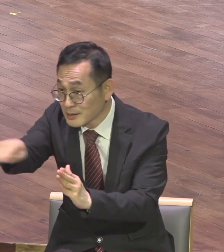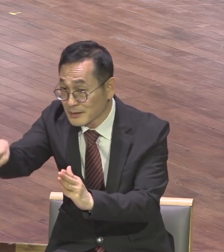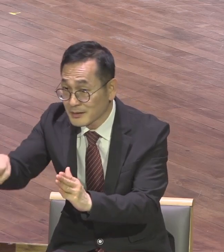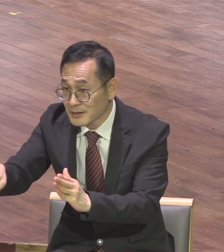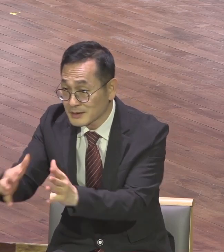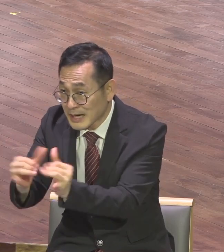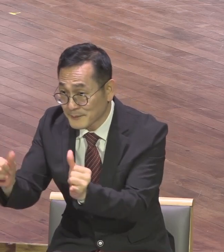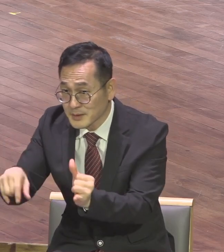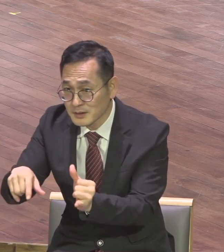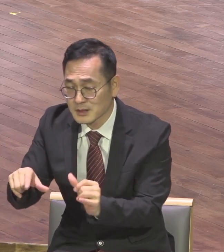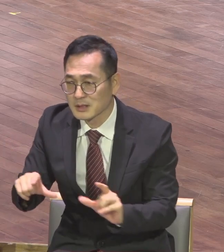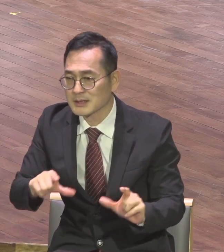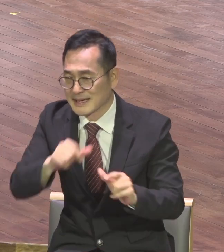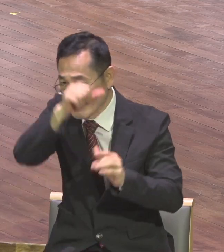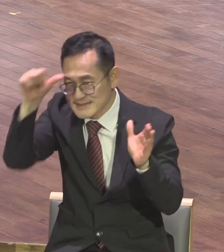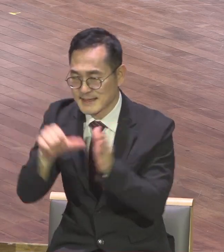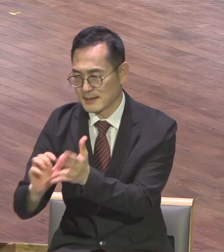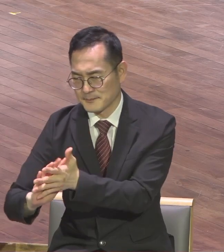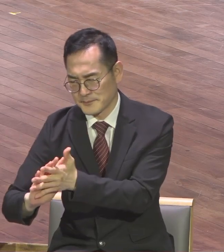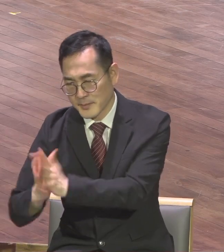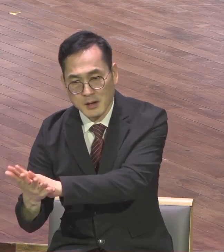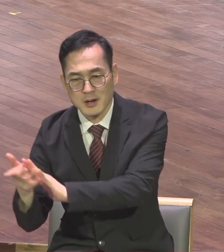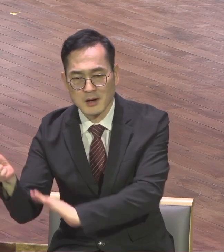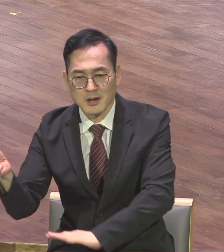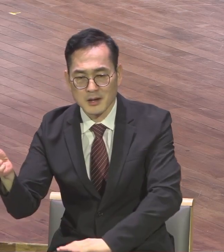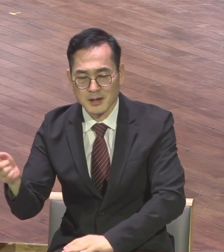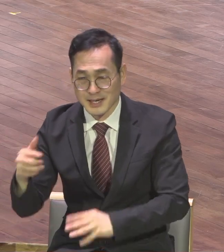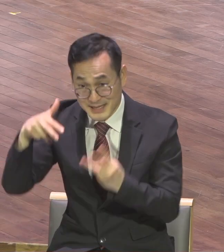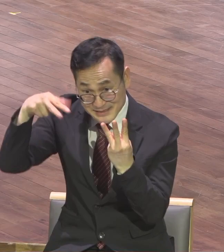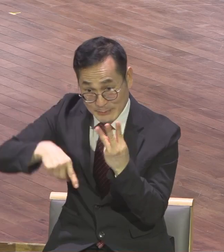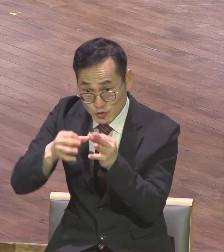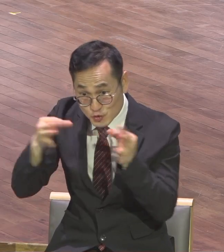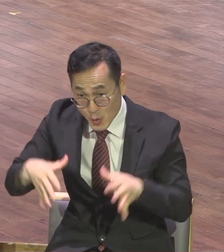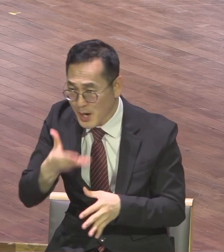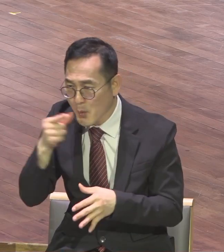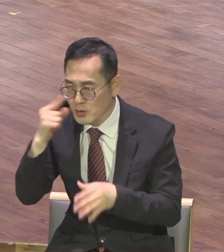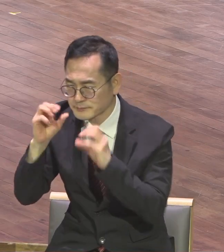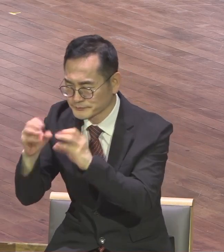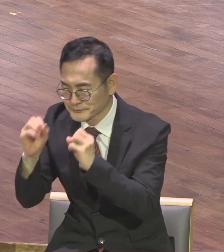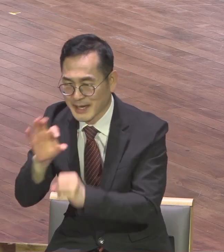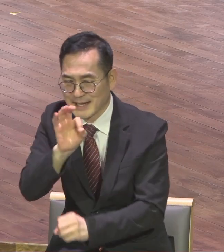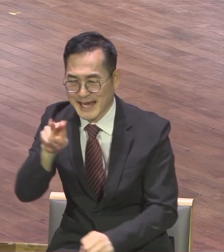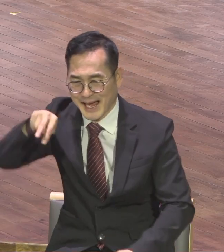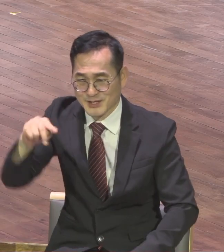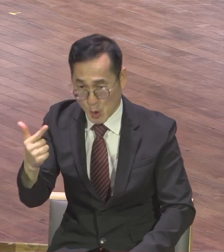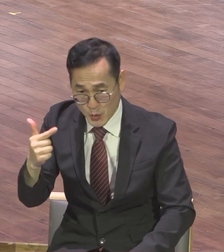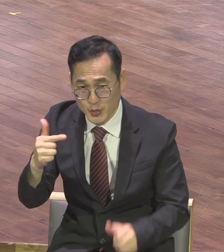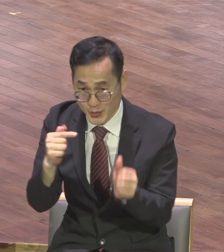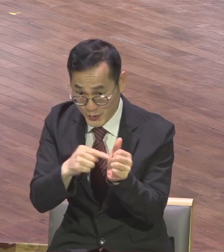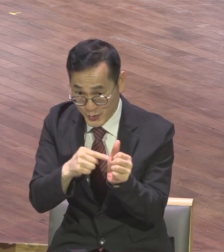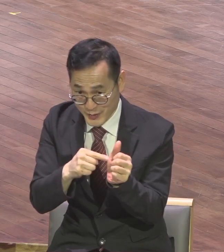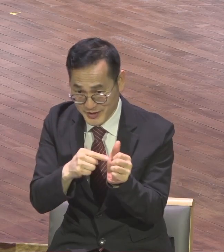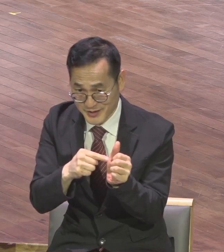큰 영향을 준 것입니다. 3주간의 이 캠프를 통해서 야손을 중심으로 세워진 대살로니카